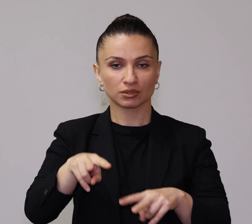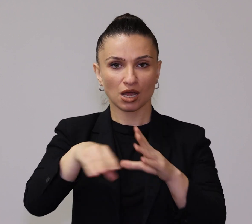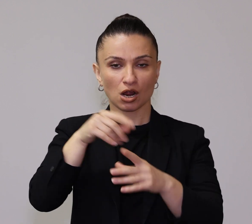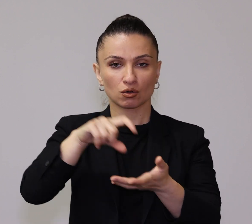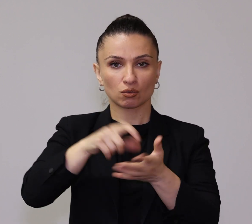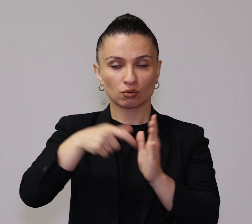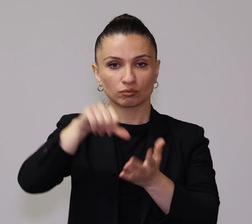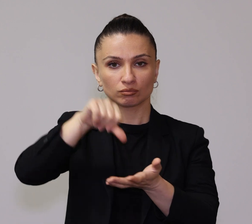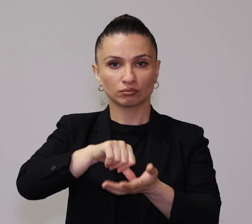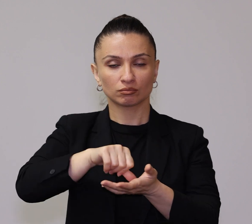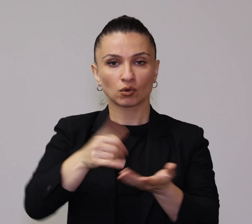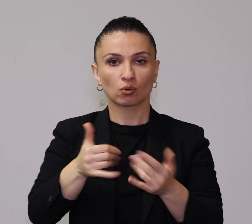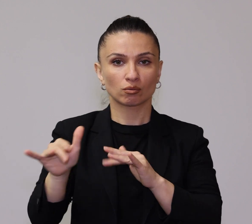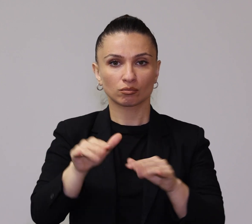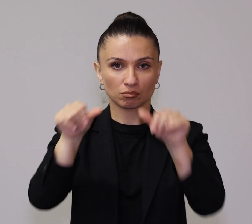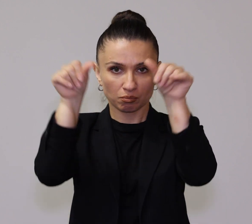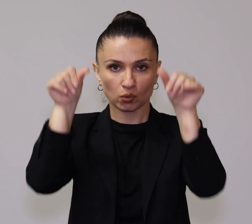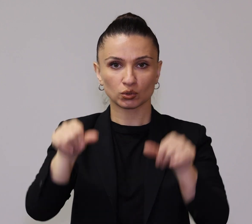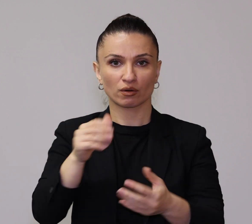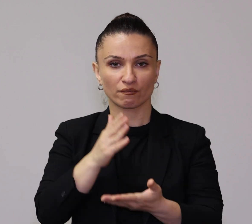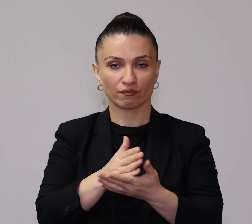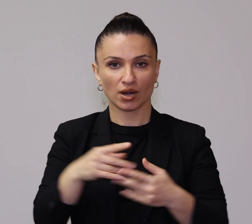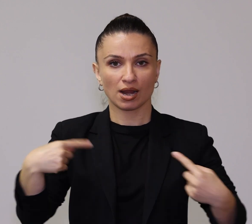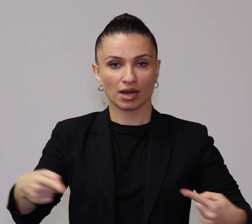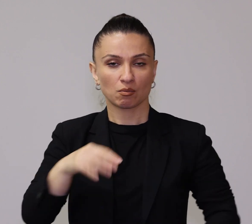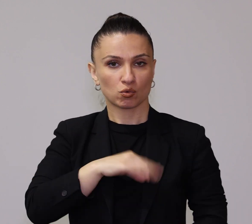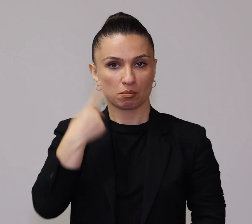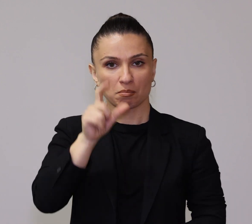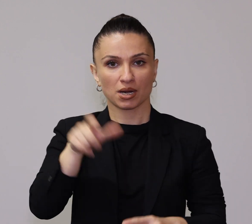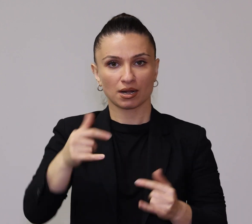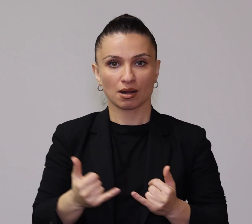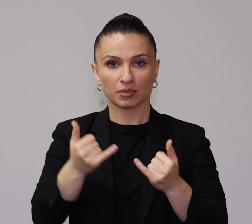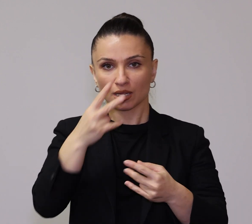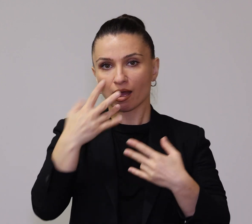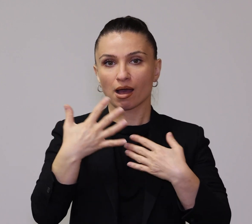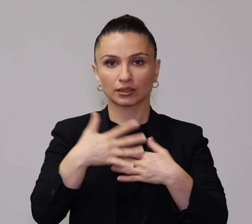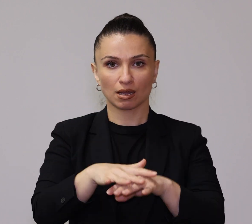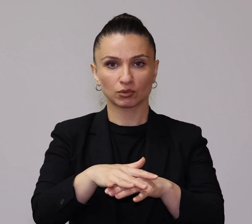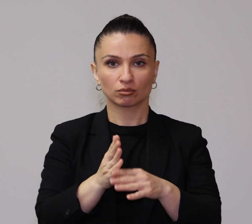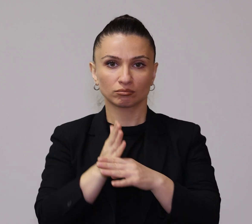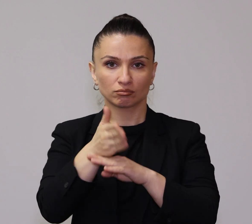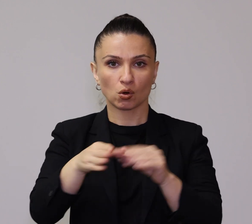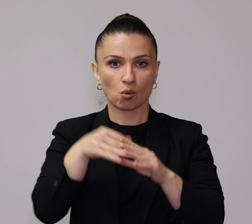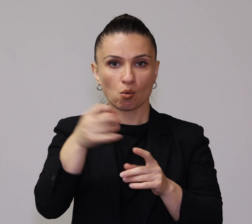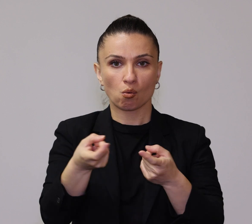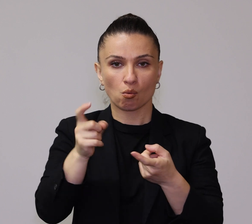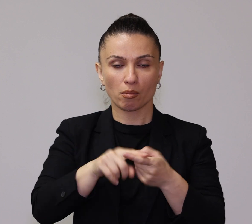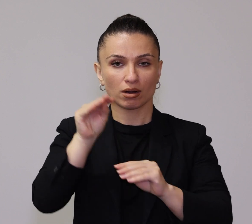კენჭისყრაში მონაწილეობის ამსახველი პოსტერი, ეტლით მოსარგებლე პირებისთვის ადაპტირებულ მისსაწვდომ საარჩევნო უბნებზე ხმის